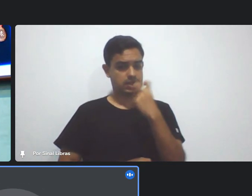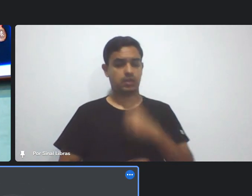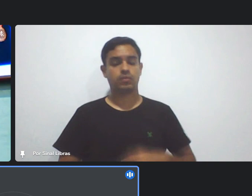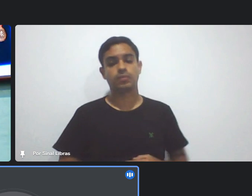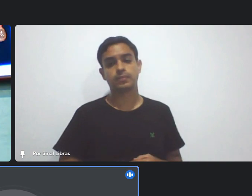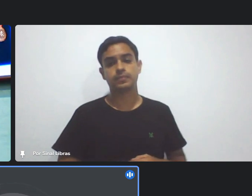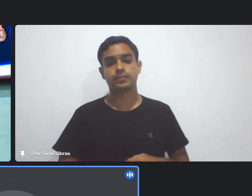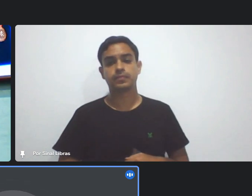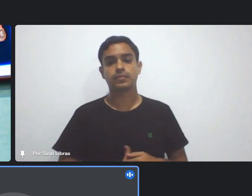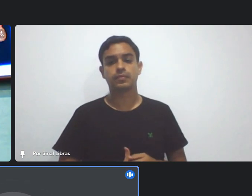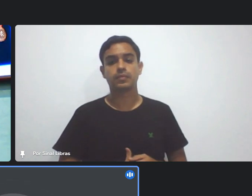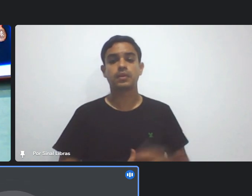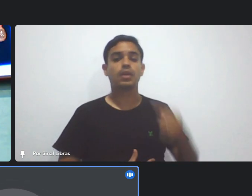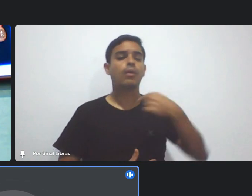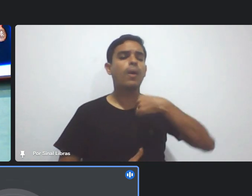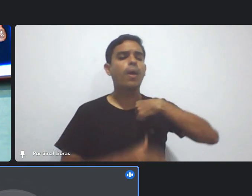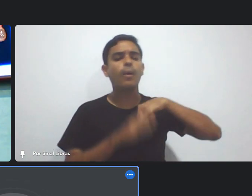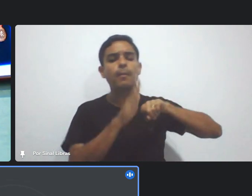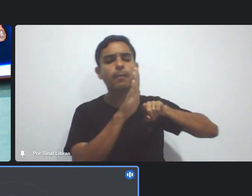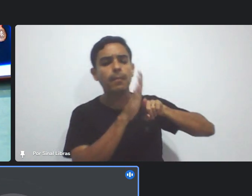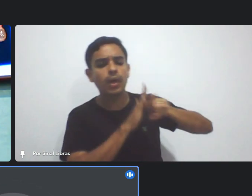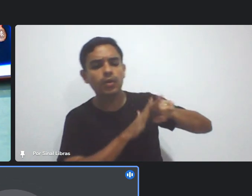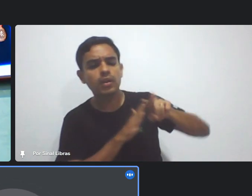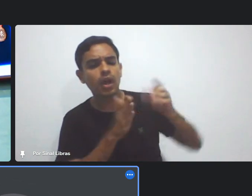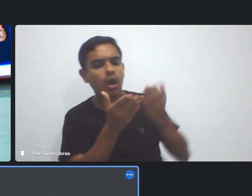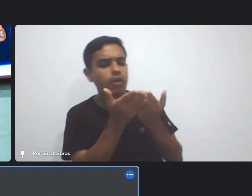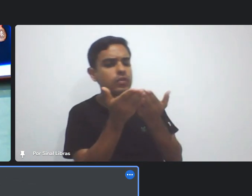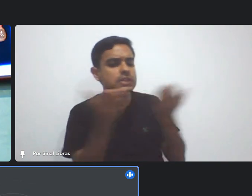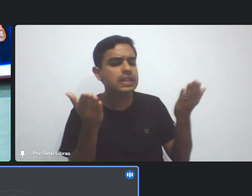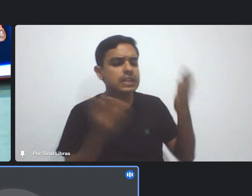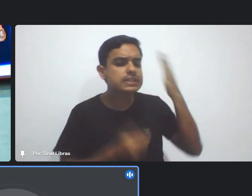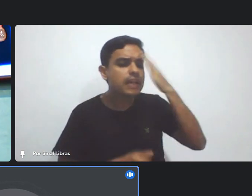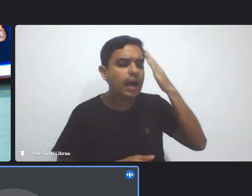Então, eu queria saber só se você sabe que se